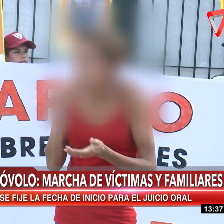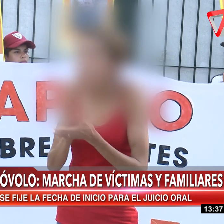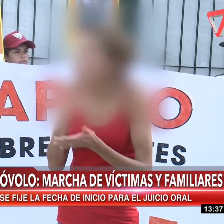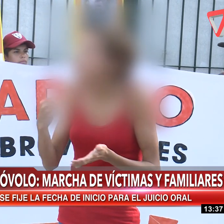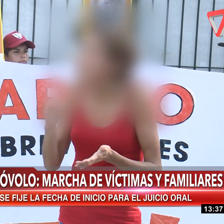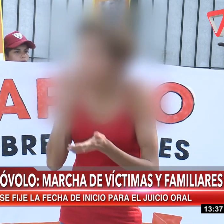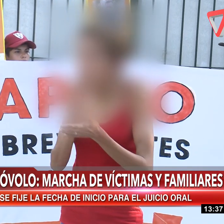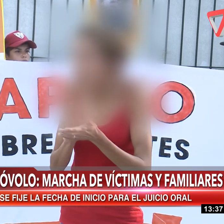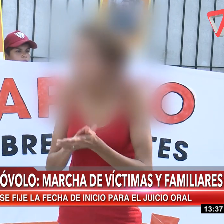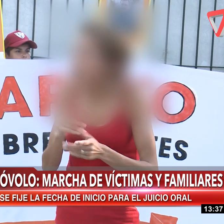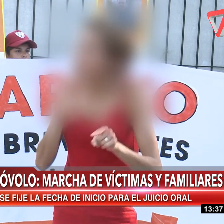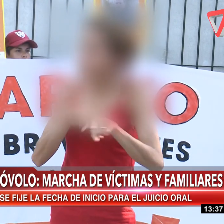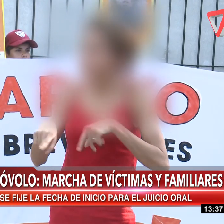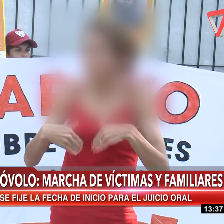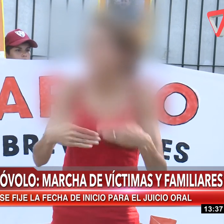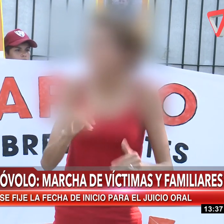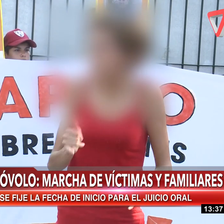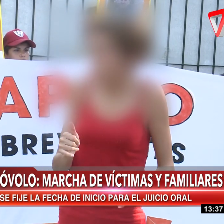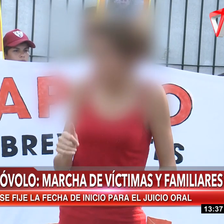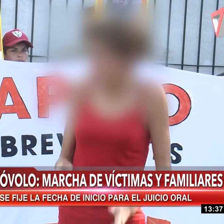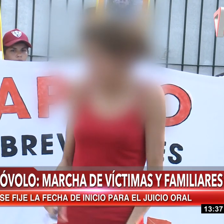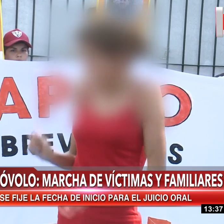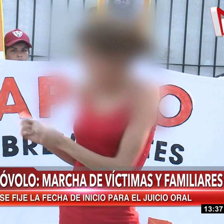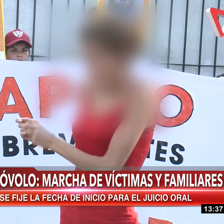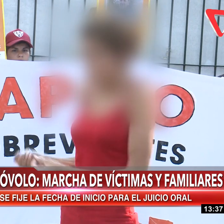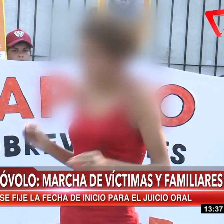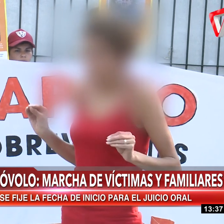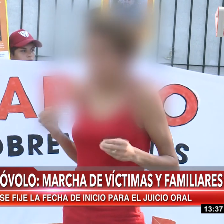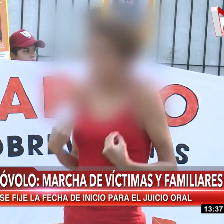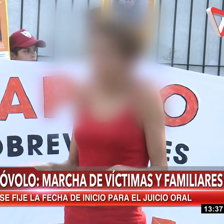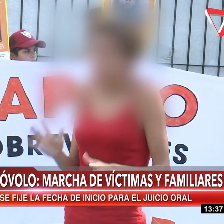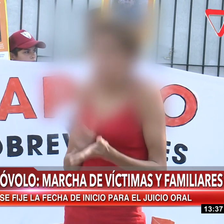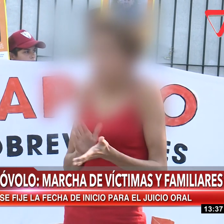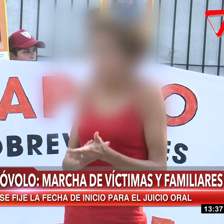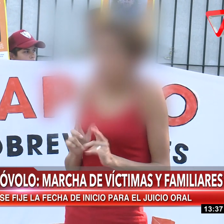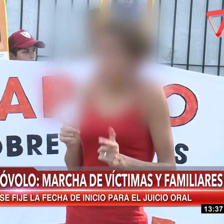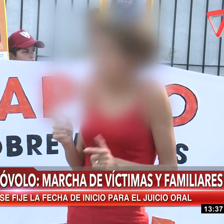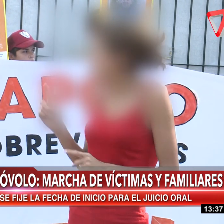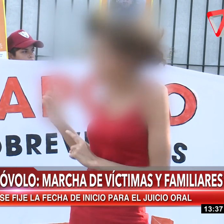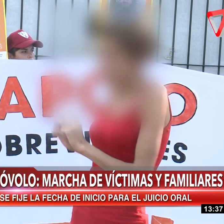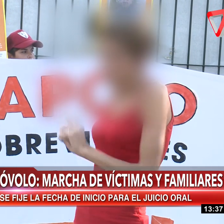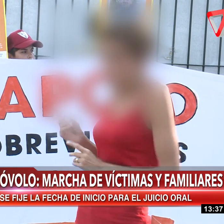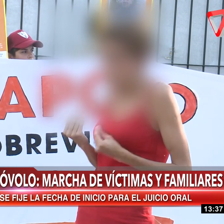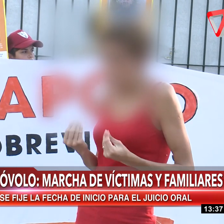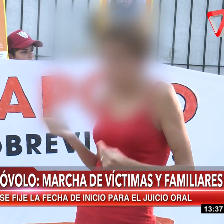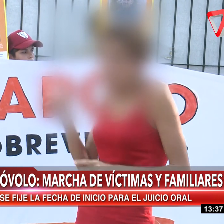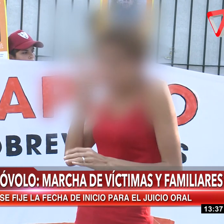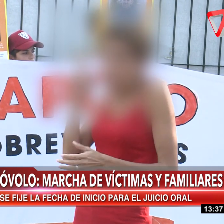lugar. Y yo necesito saber si el lugar se cambia, ¿cómo? Las víctimas, todos perdemos con